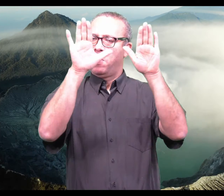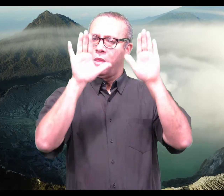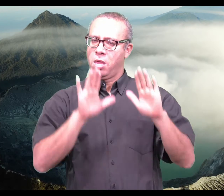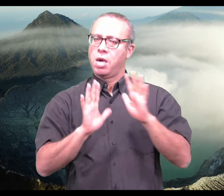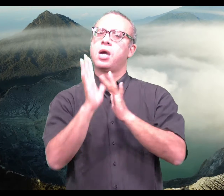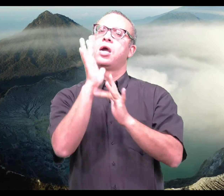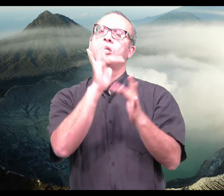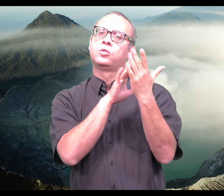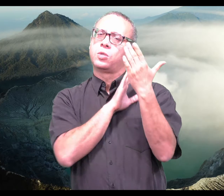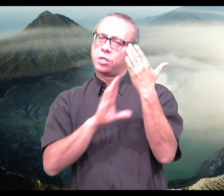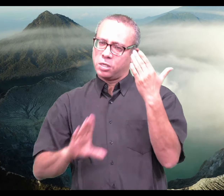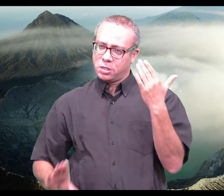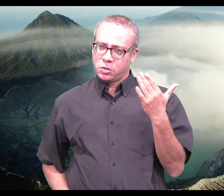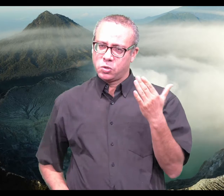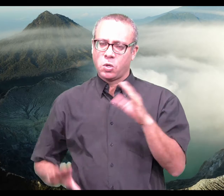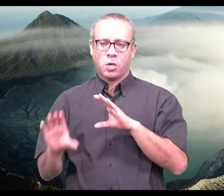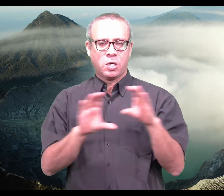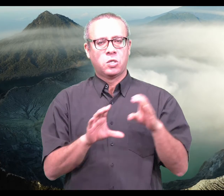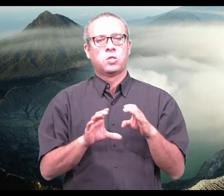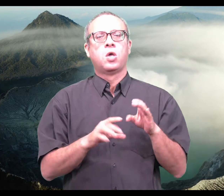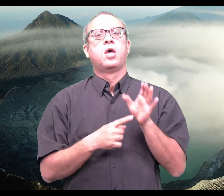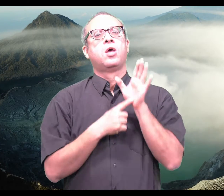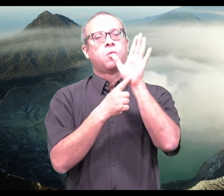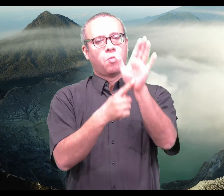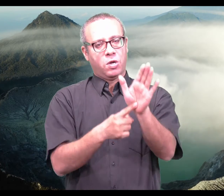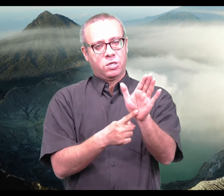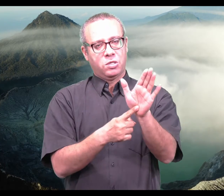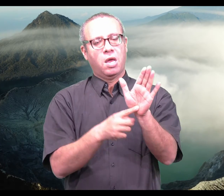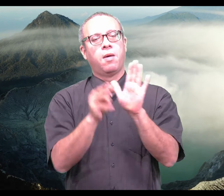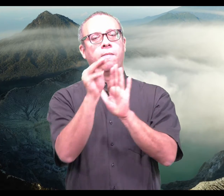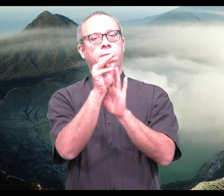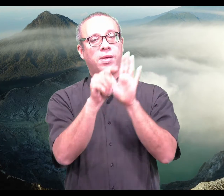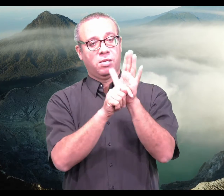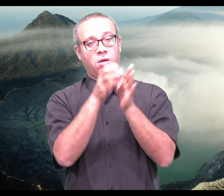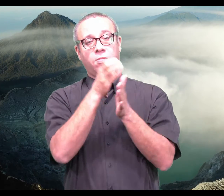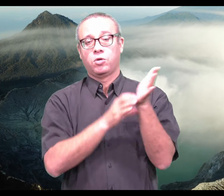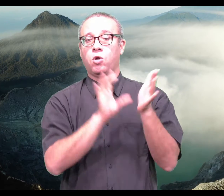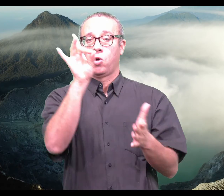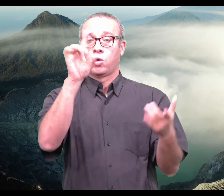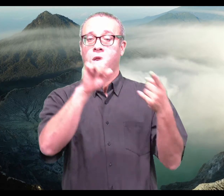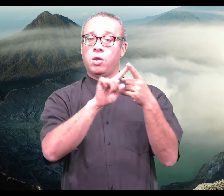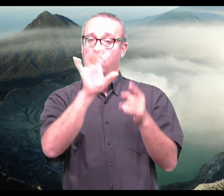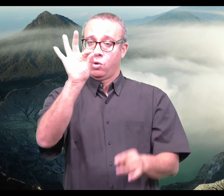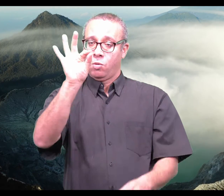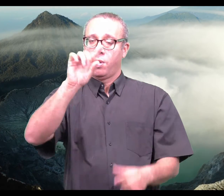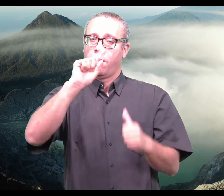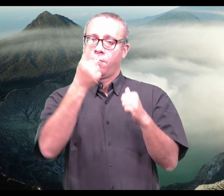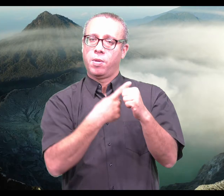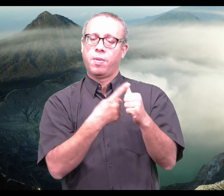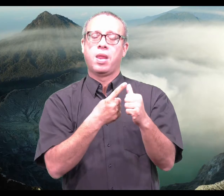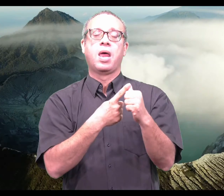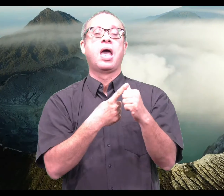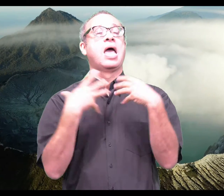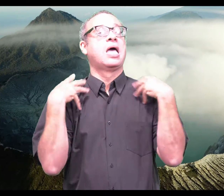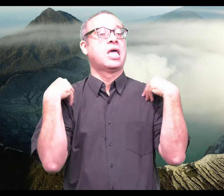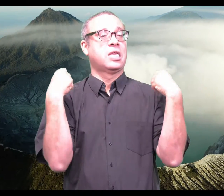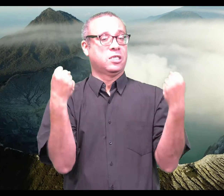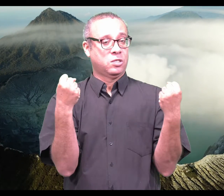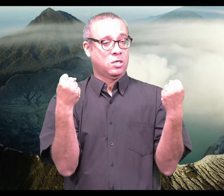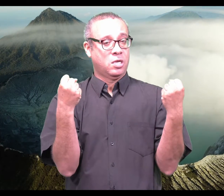hechos portentosos que encontramos en los capítulos 8 y 9 del Evangelio de Mateo. El primero es la sanación de un leproso, es el